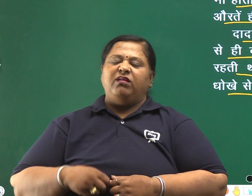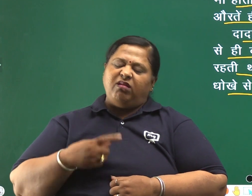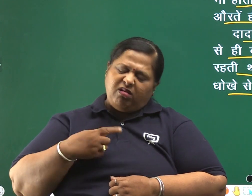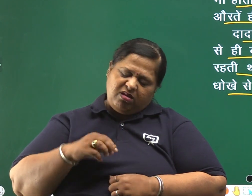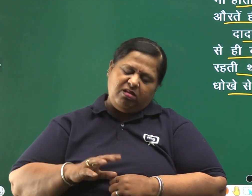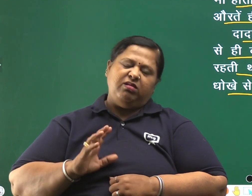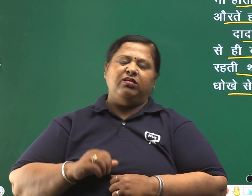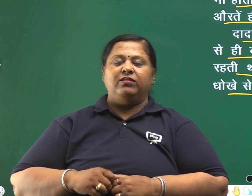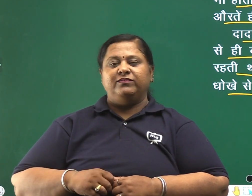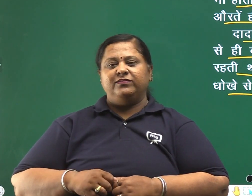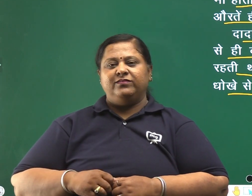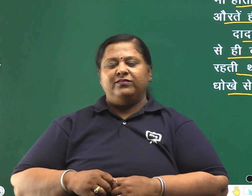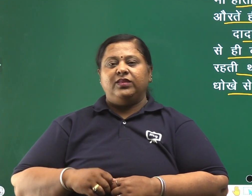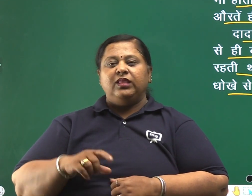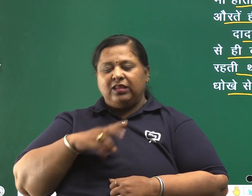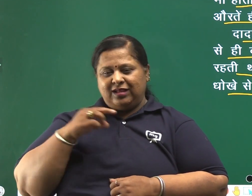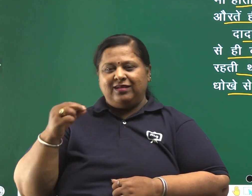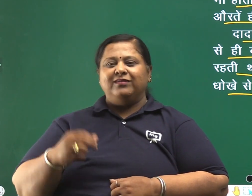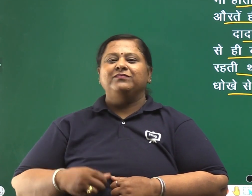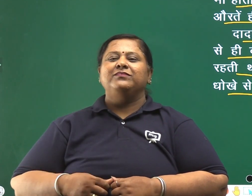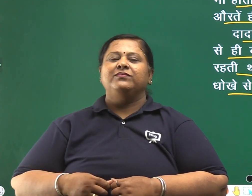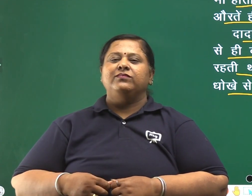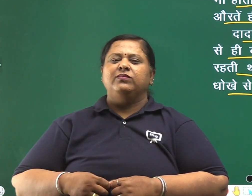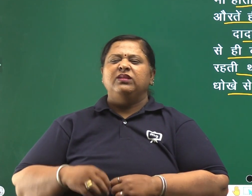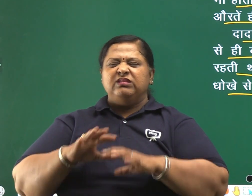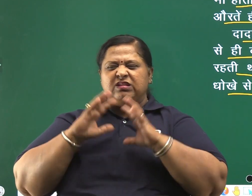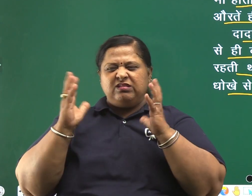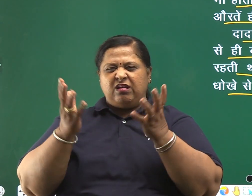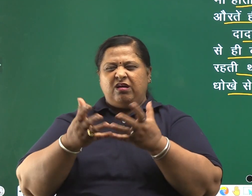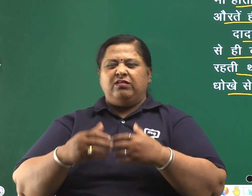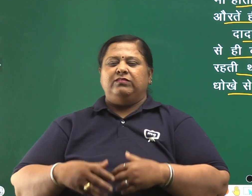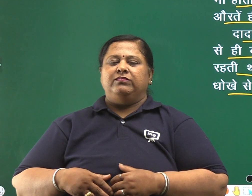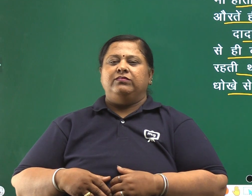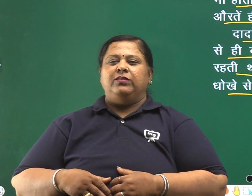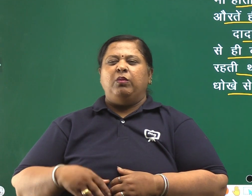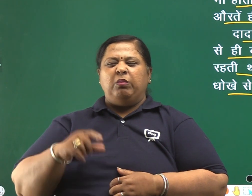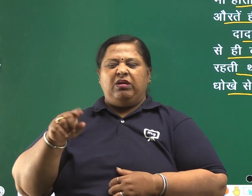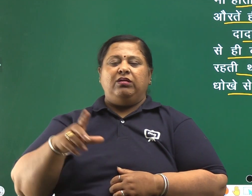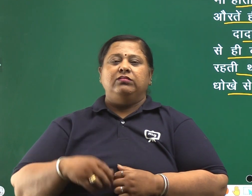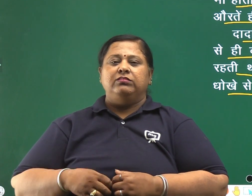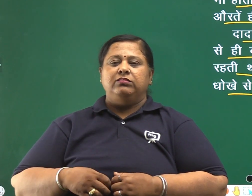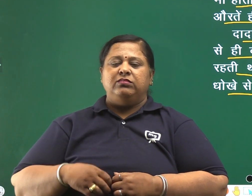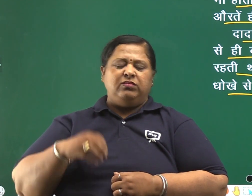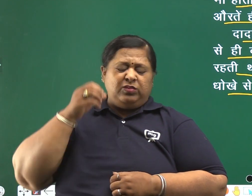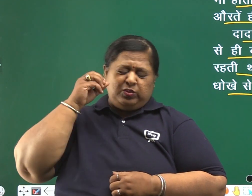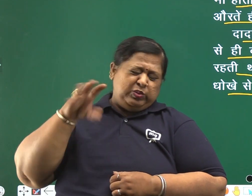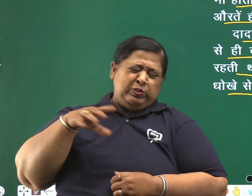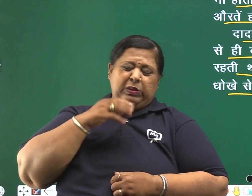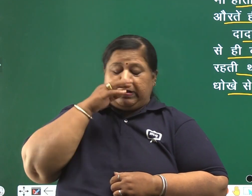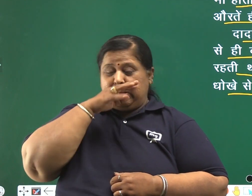रहने लगी थी तथा संसार उन्हें